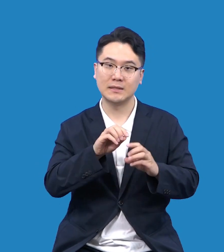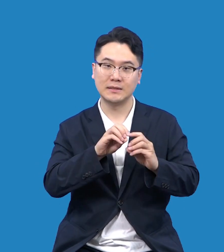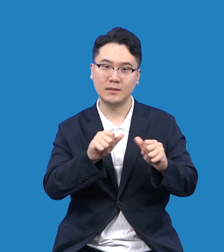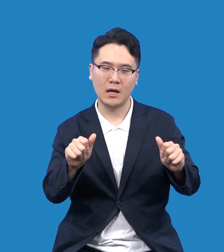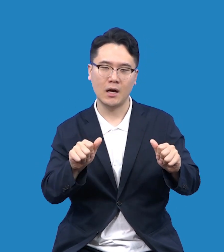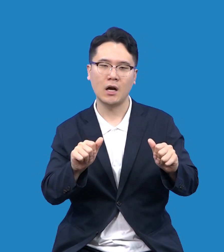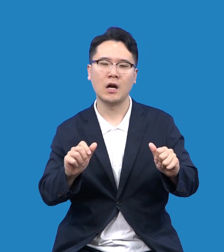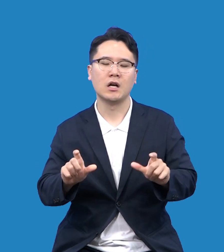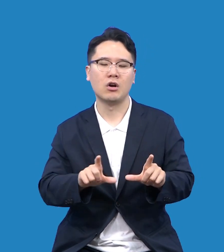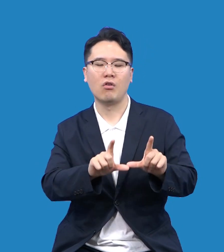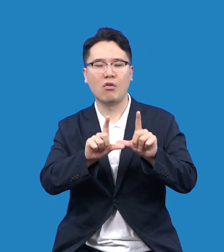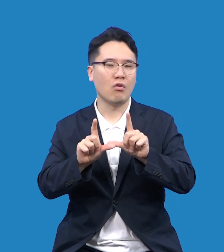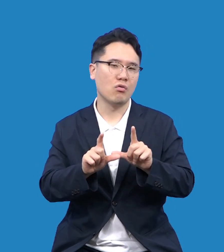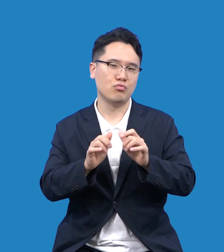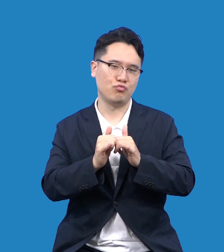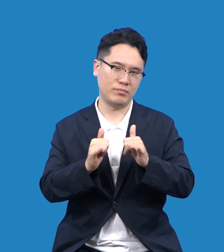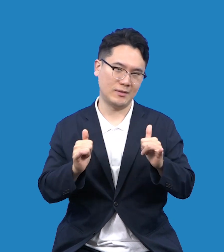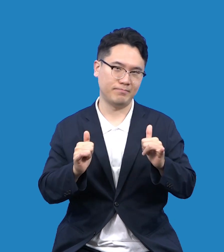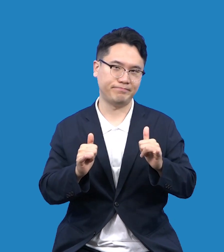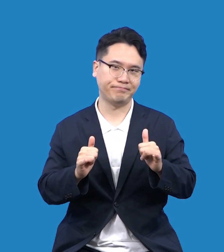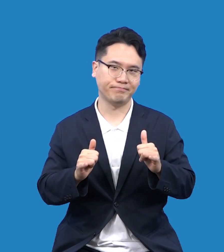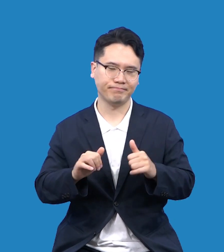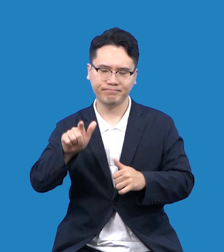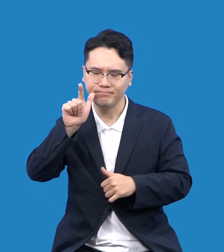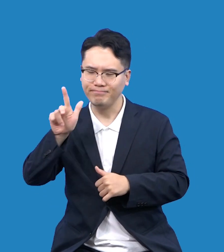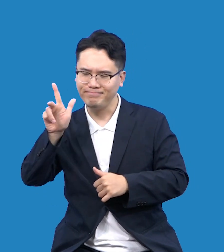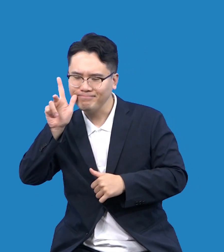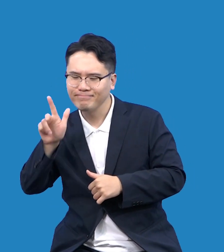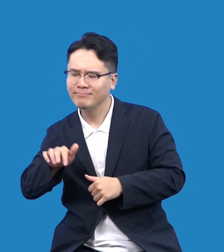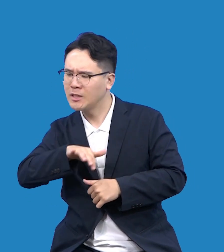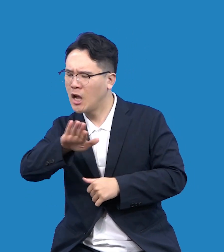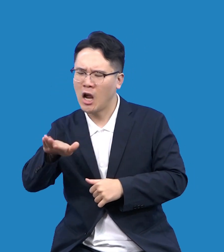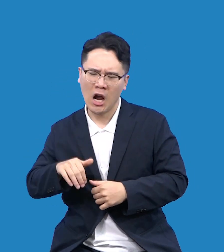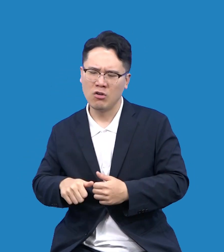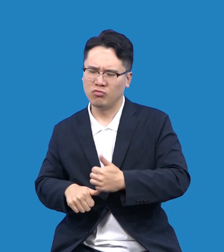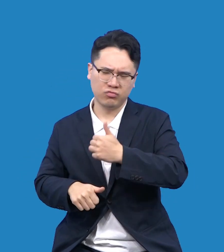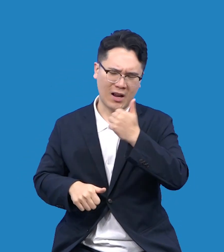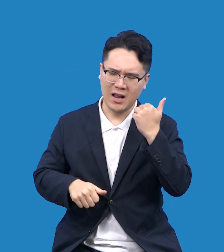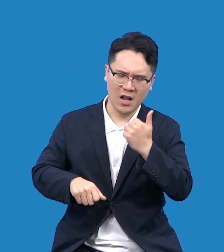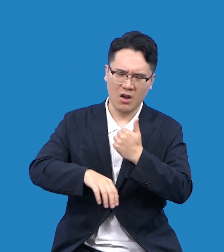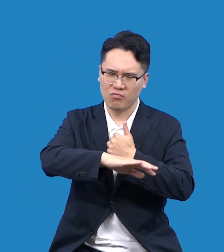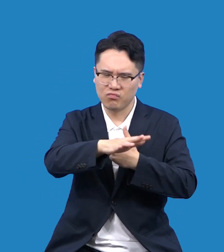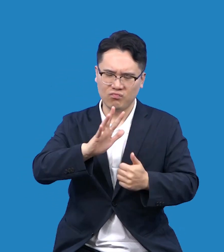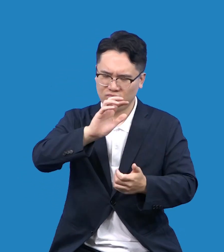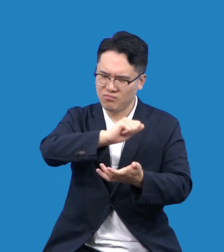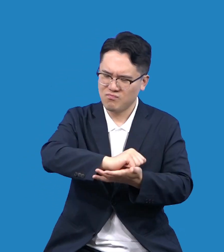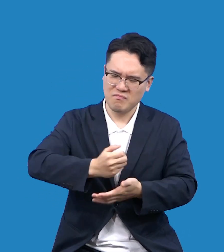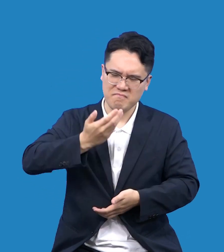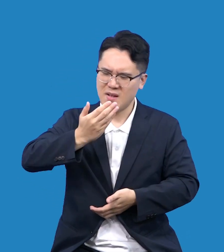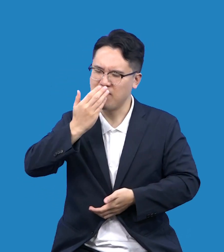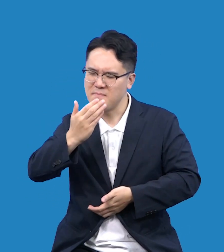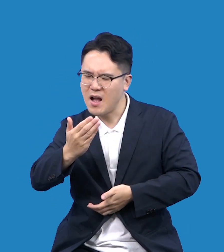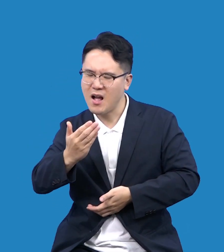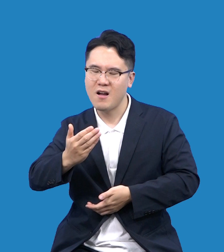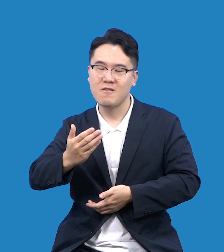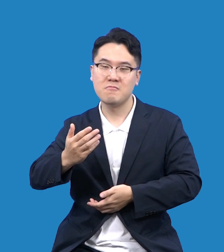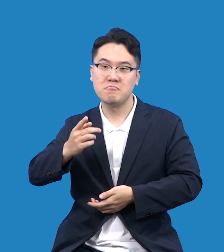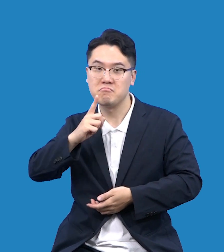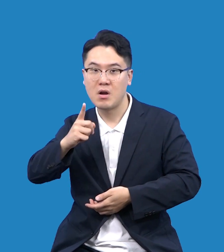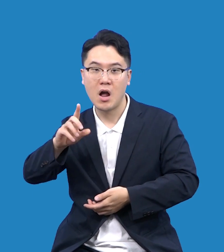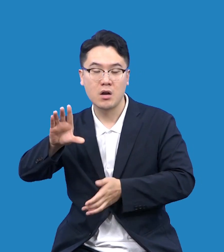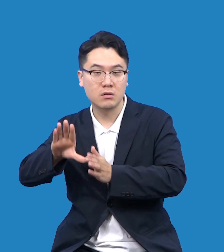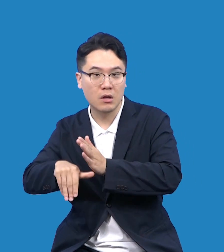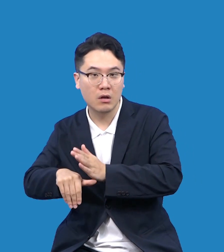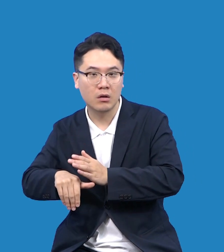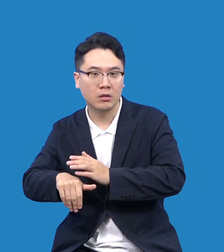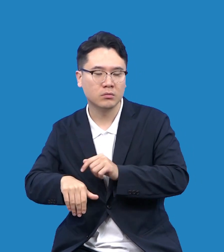자, 여호수아 갈렙이 그 땅을 우리는 정복할 수 있다고 아름다운 땅이라고 말할 때, 그러나 그